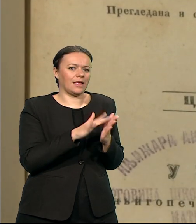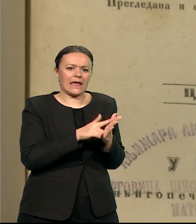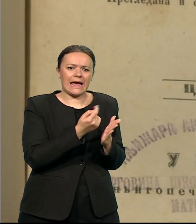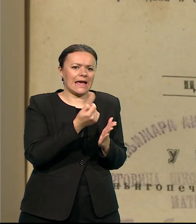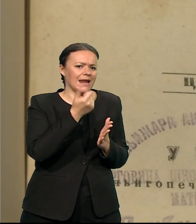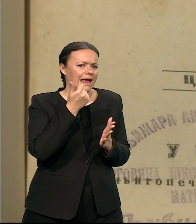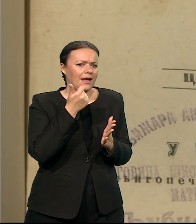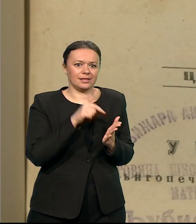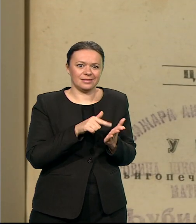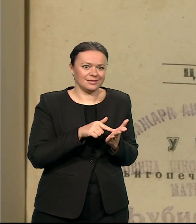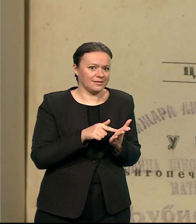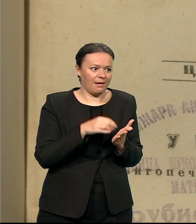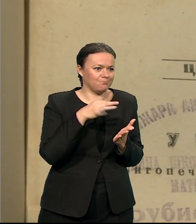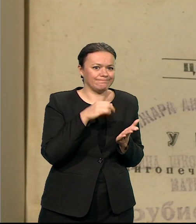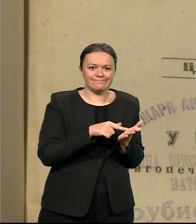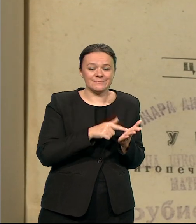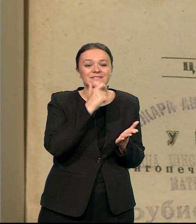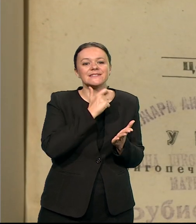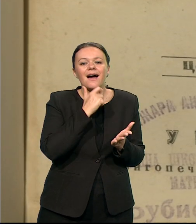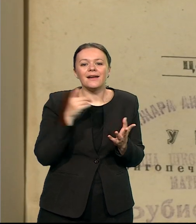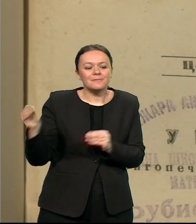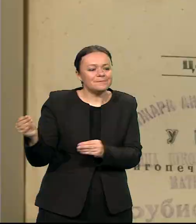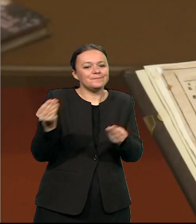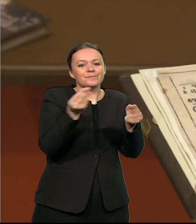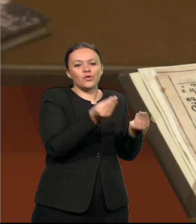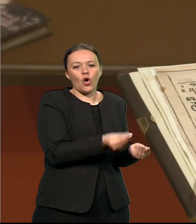donete na ove prostore blagodareći